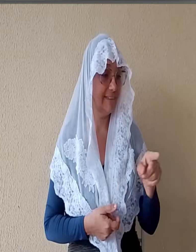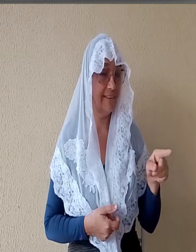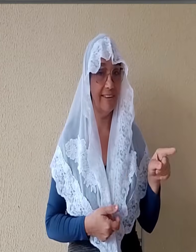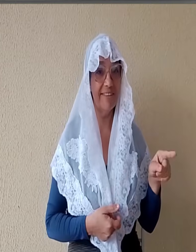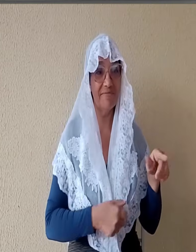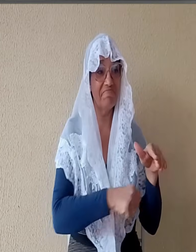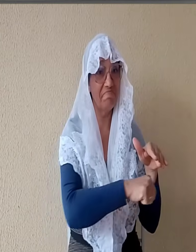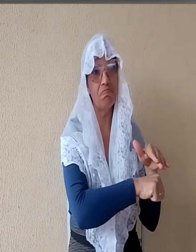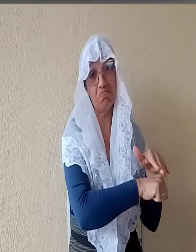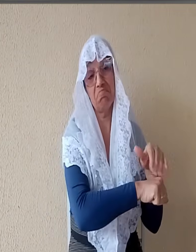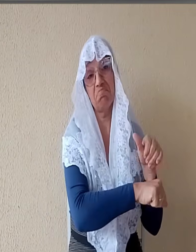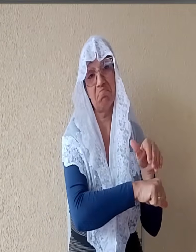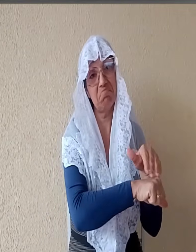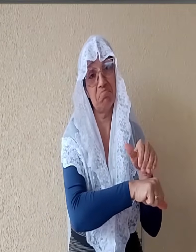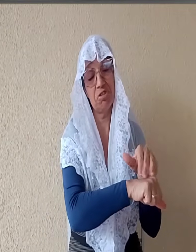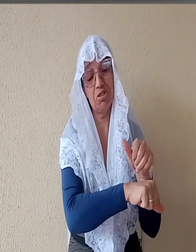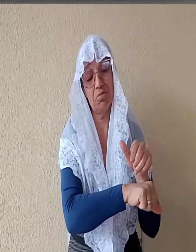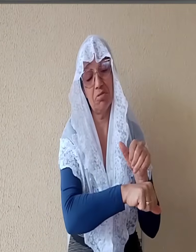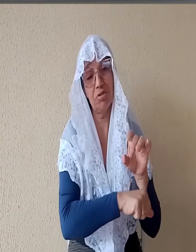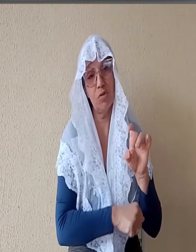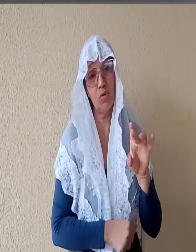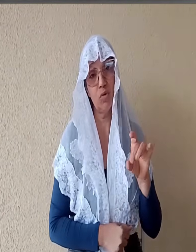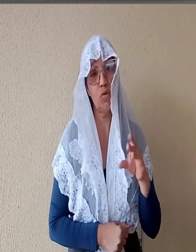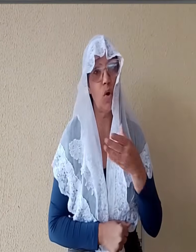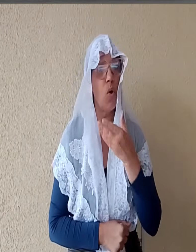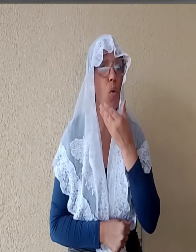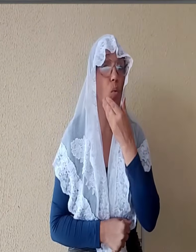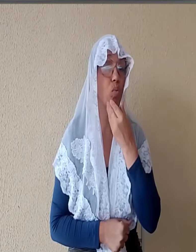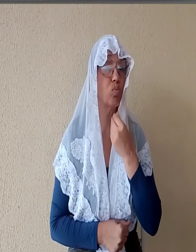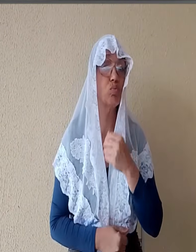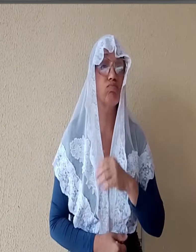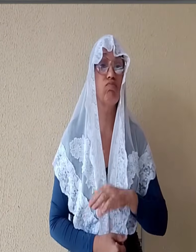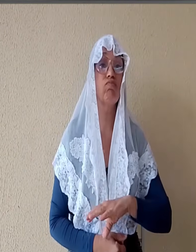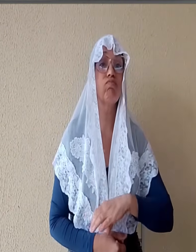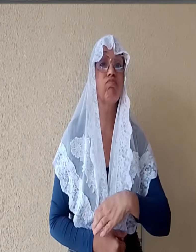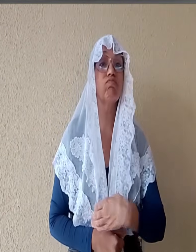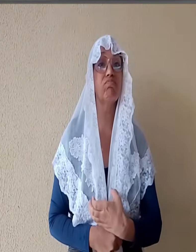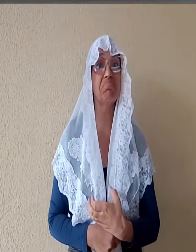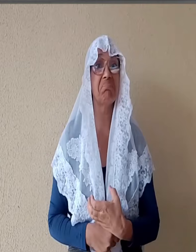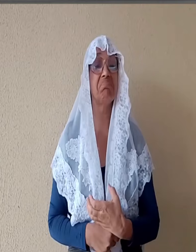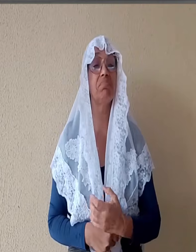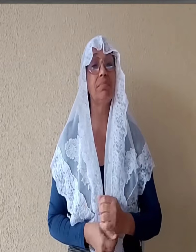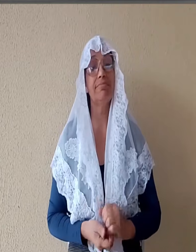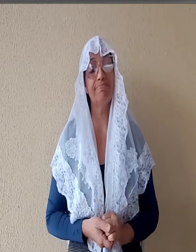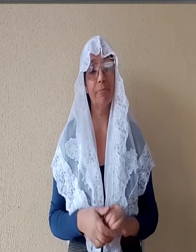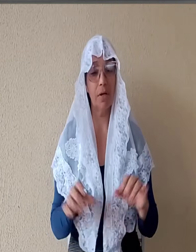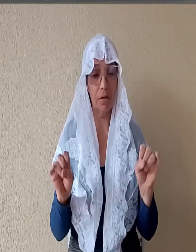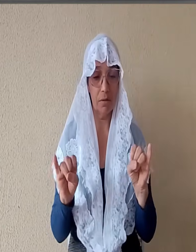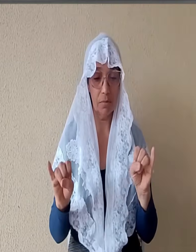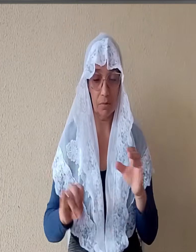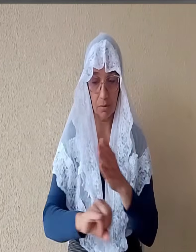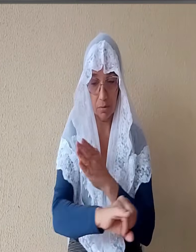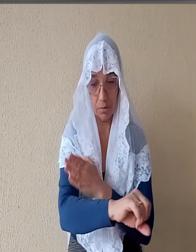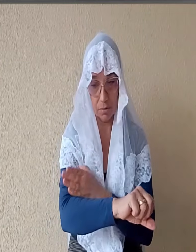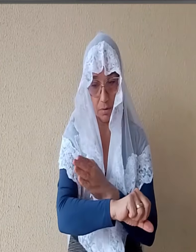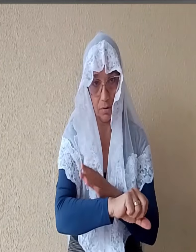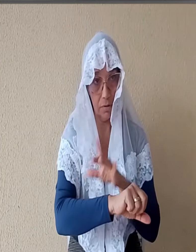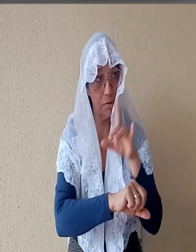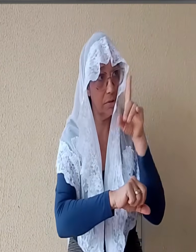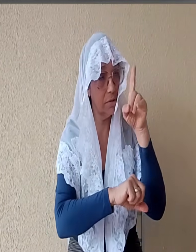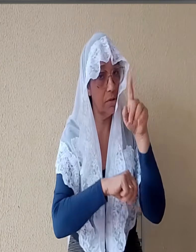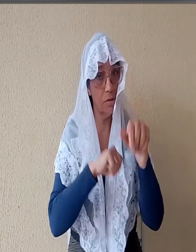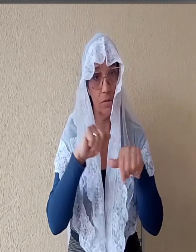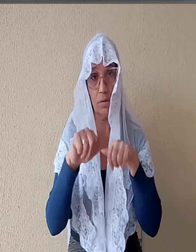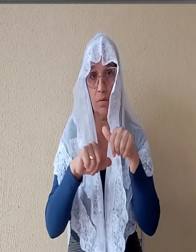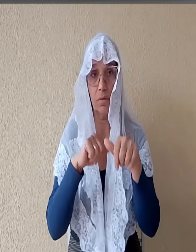irmão. A obra não se muda. Foi revelado. E diz Deus, irmão, olha para você